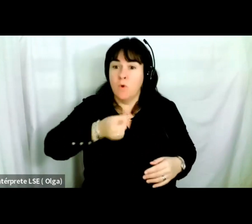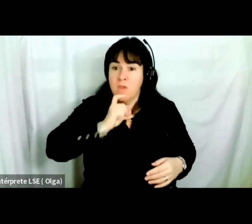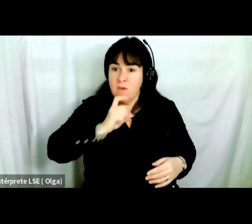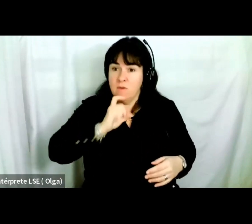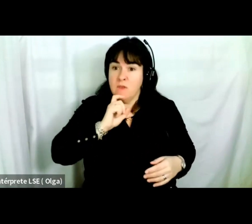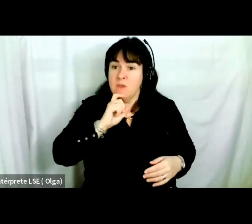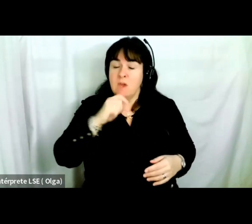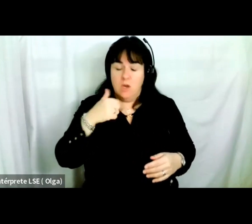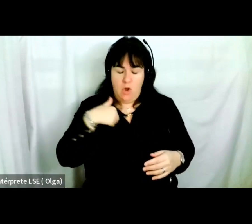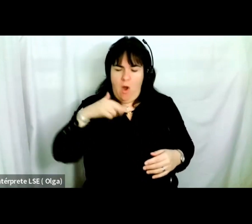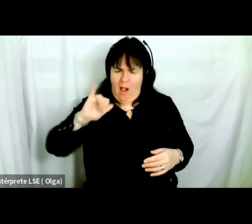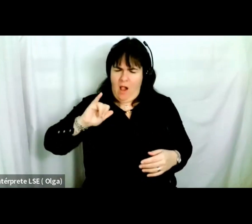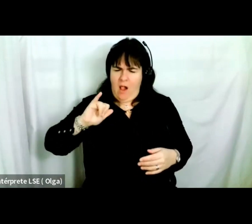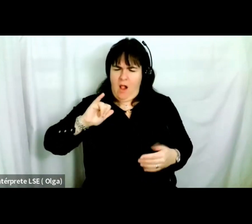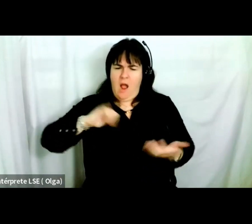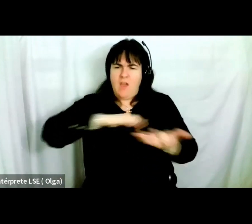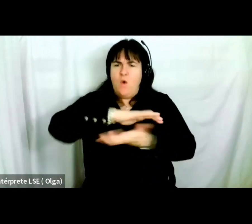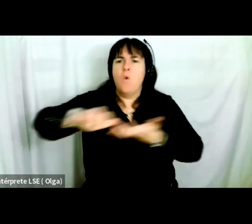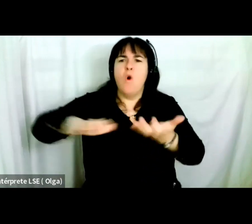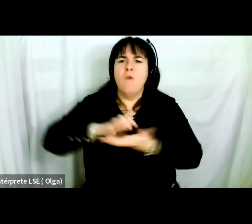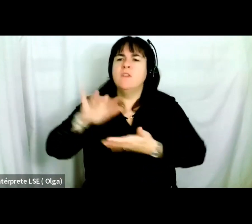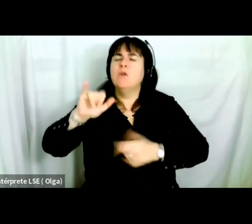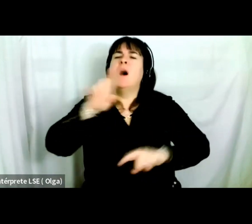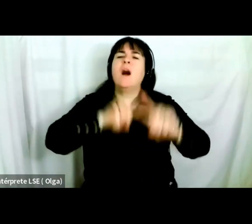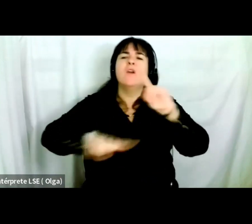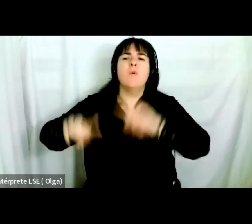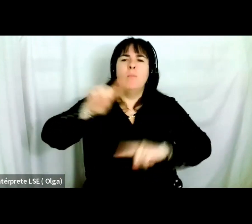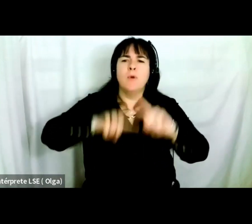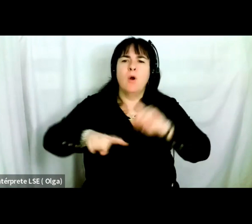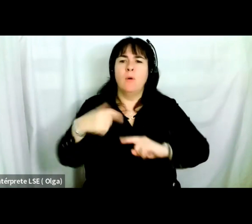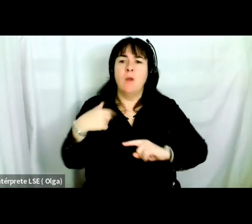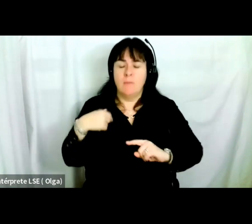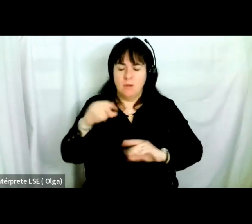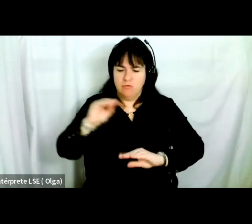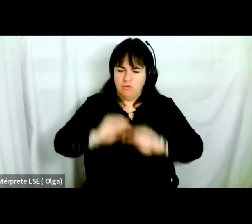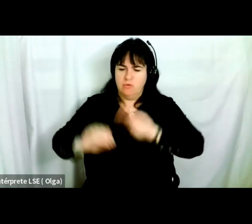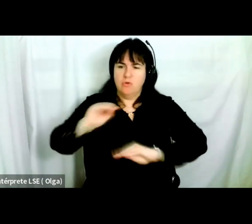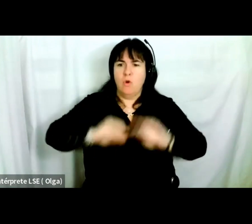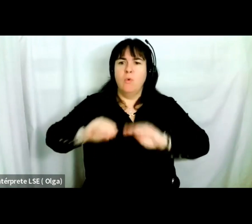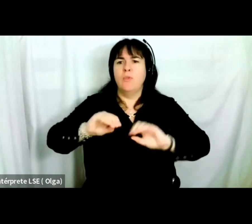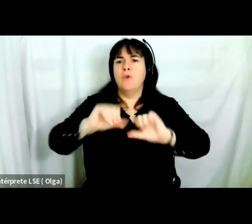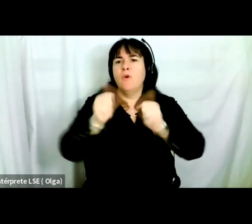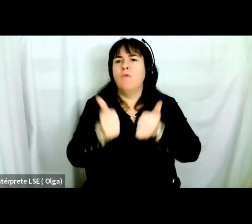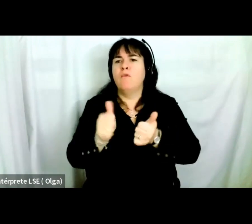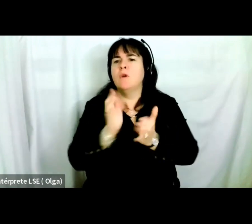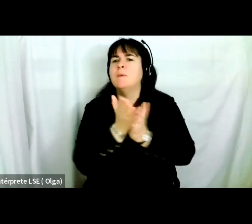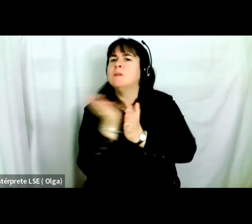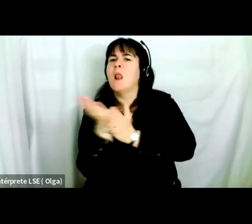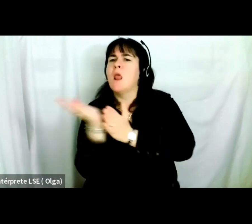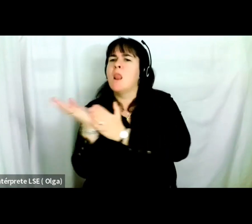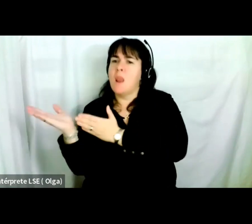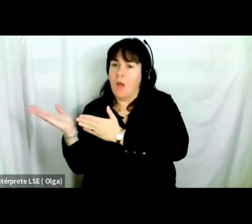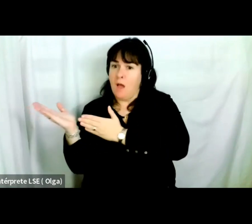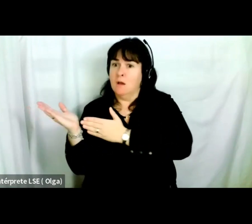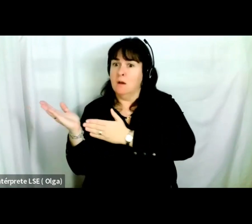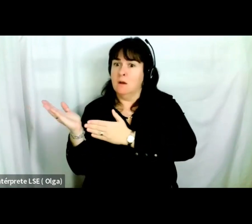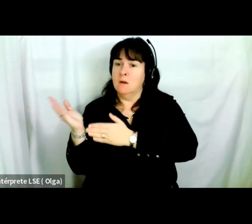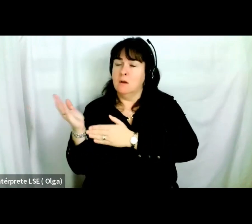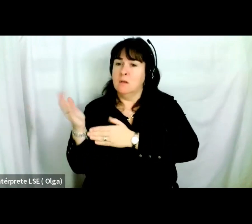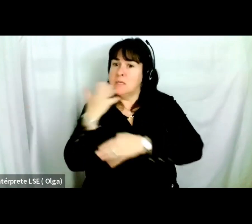un conflicto de una manera diferente a la que conoce tradicionalmente, que son los tribunales, si antes no has